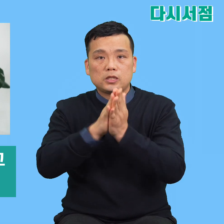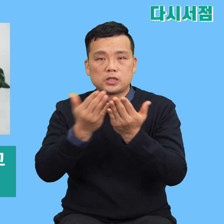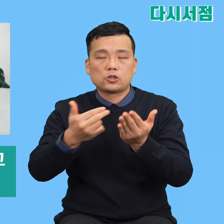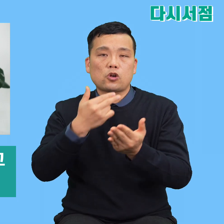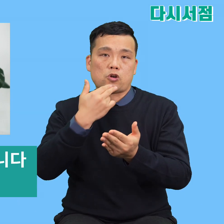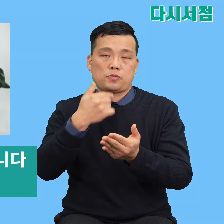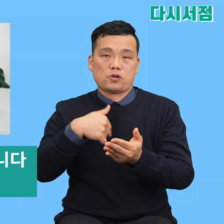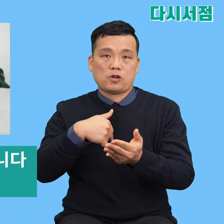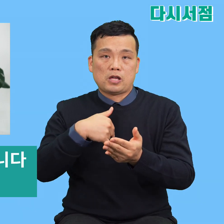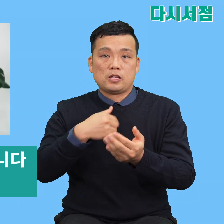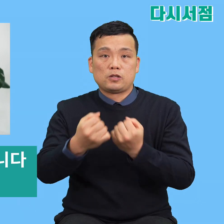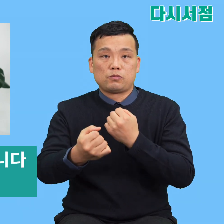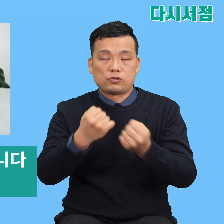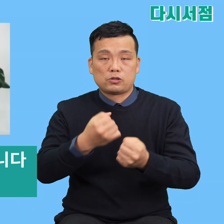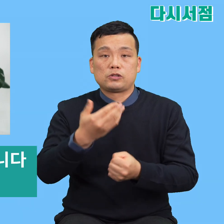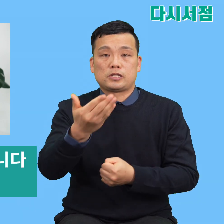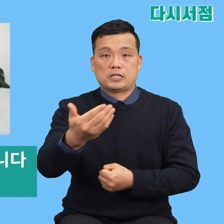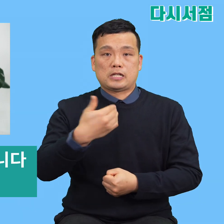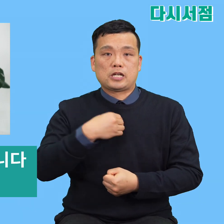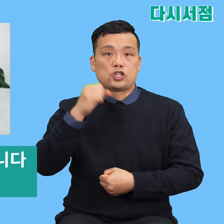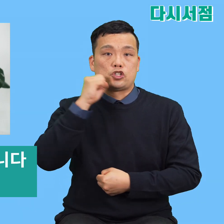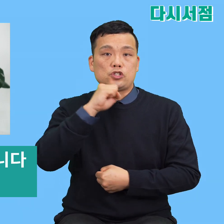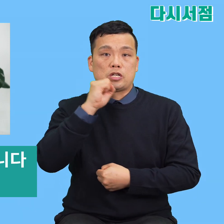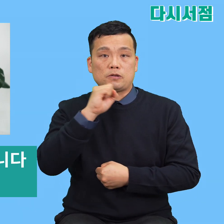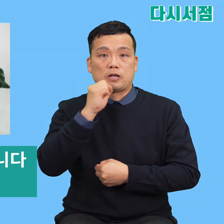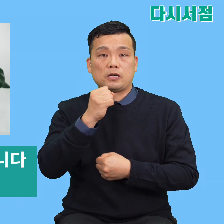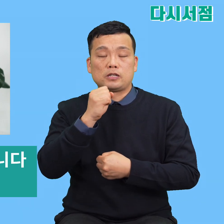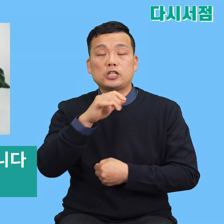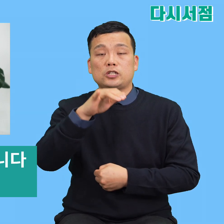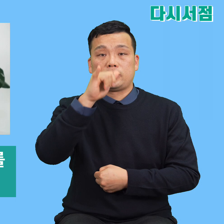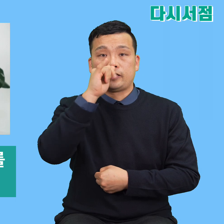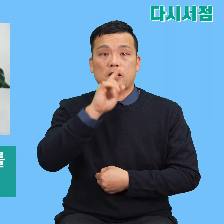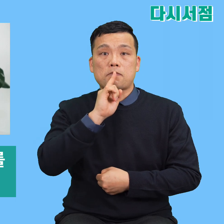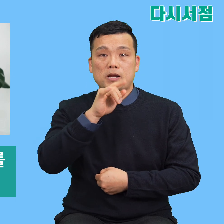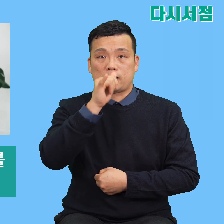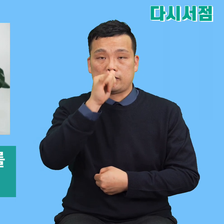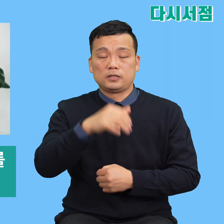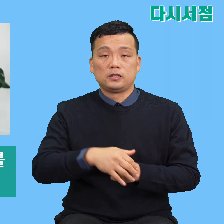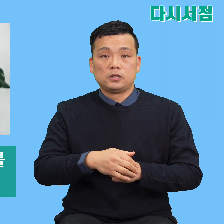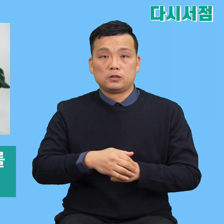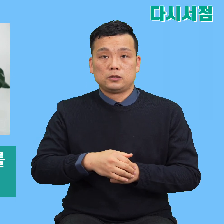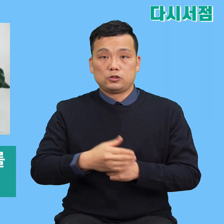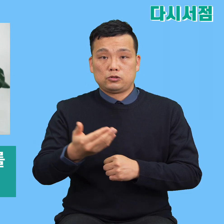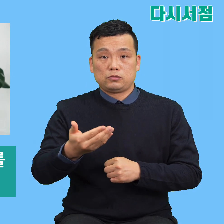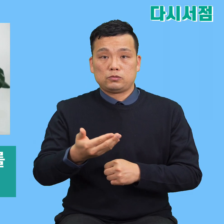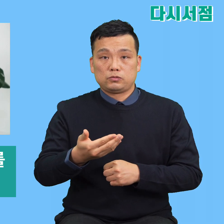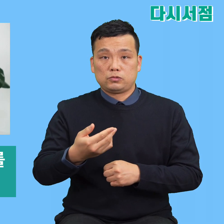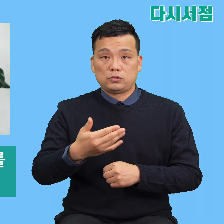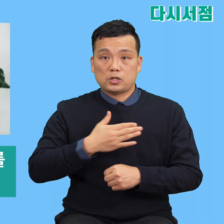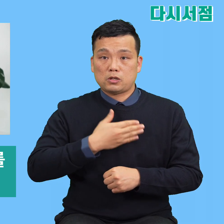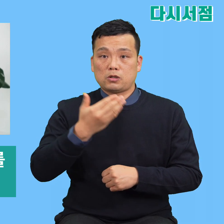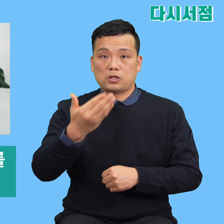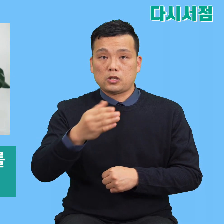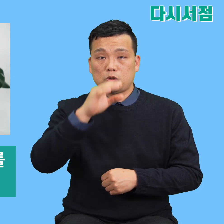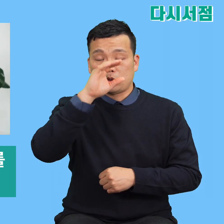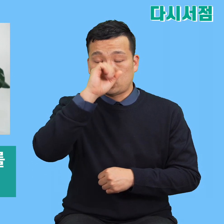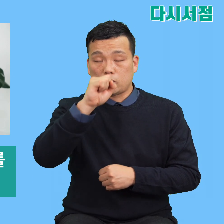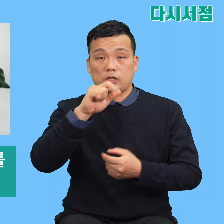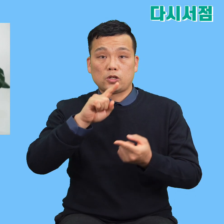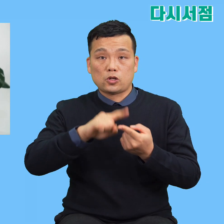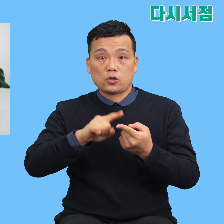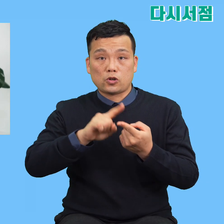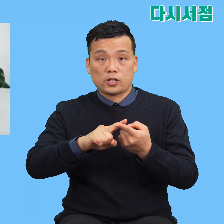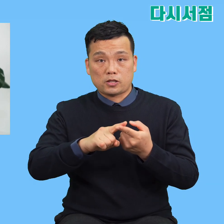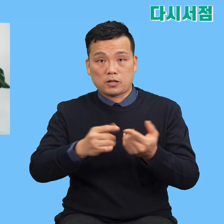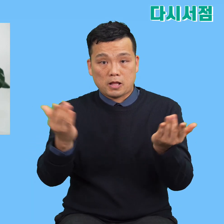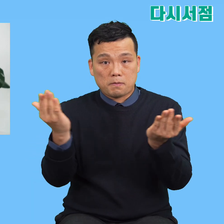있지만 당신과 나의 취향이 있습니다 라고 쓰긴 하거든요. 그냥 저희가 좋아하는 거를 좋아하는